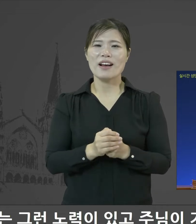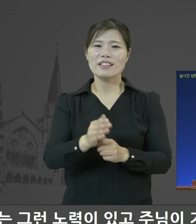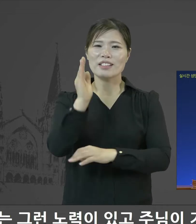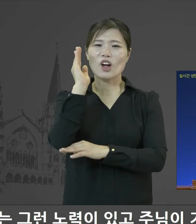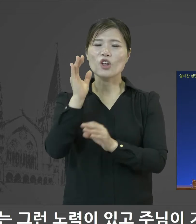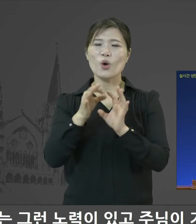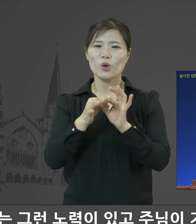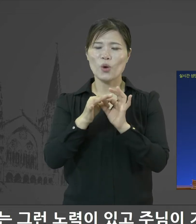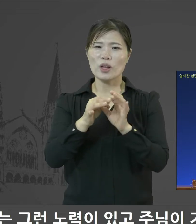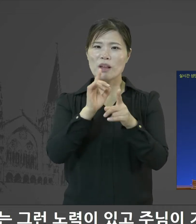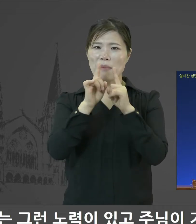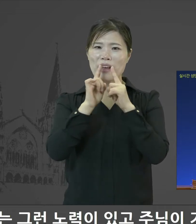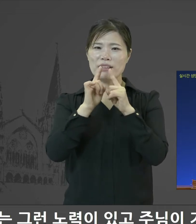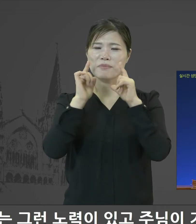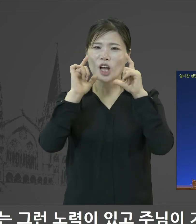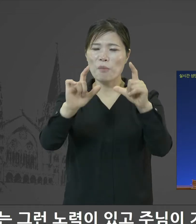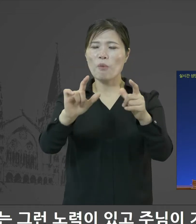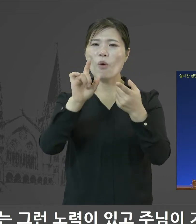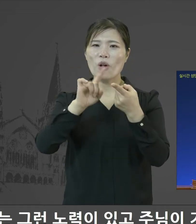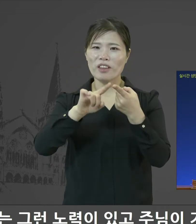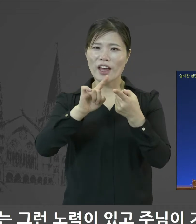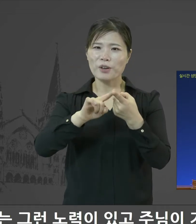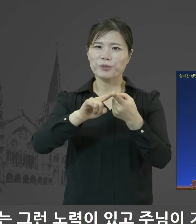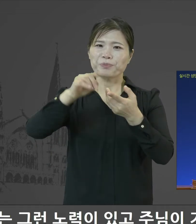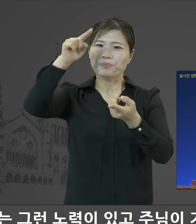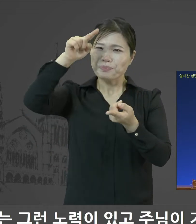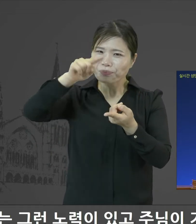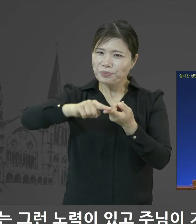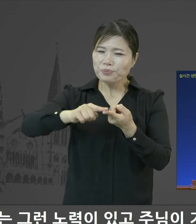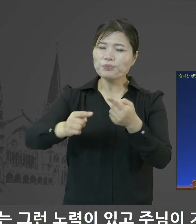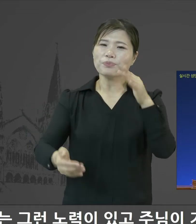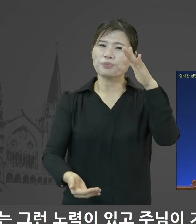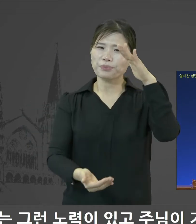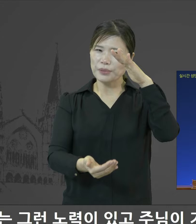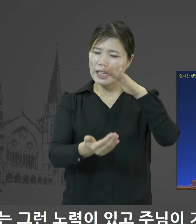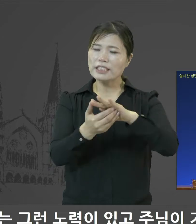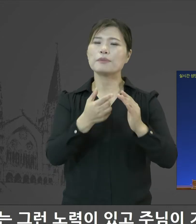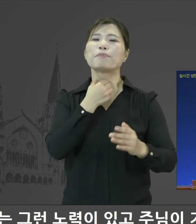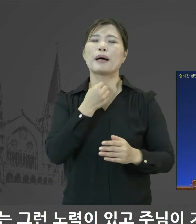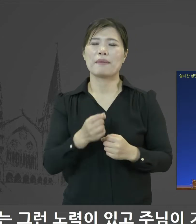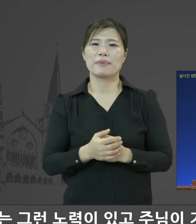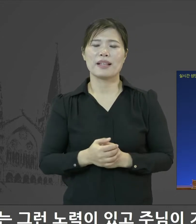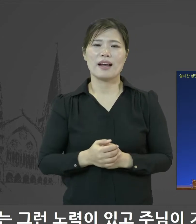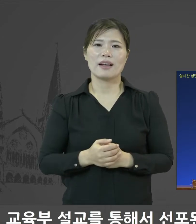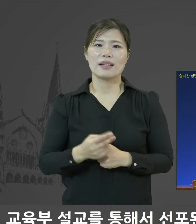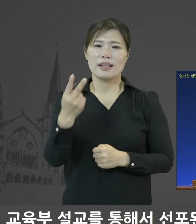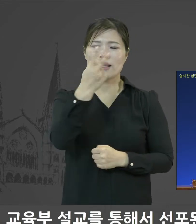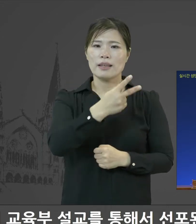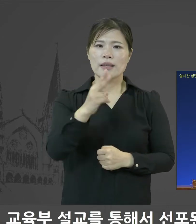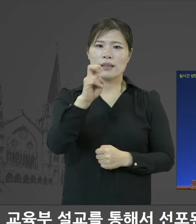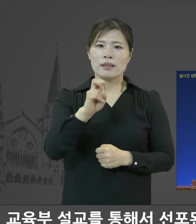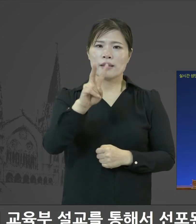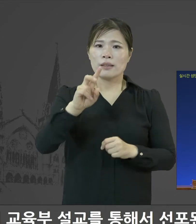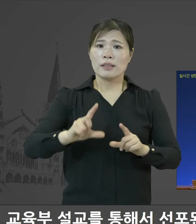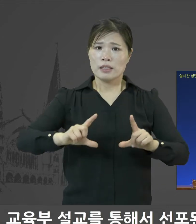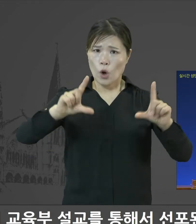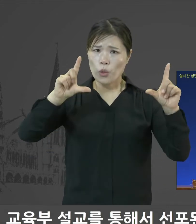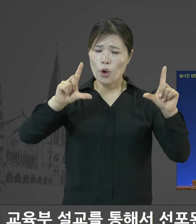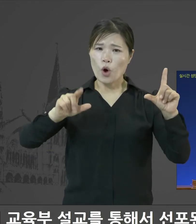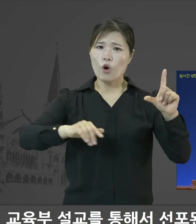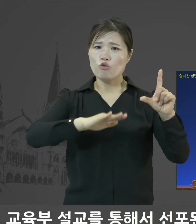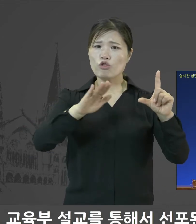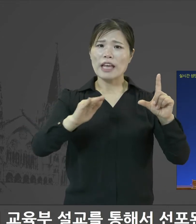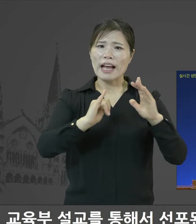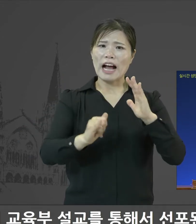말씀을 통해서 선포된 대로 그대로 이루어지기를 주의 이름으로 축원합니다. 여러분, 우리 2022년도에는 우리 가정이 말씀